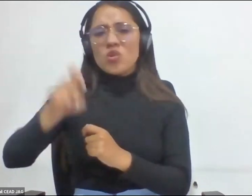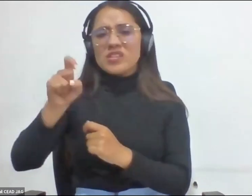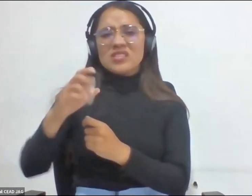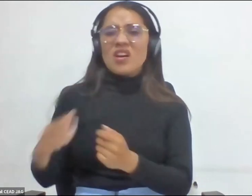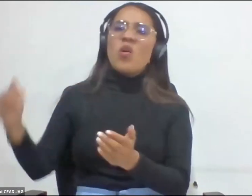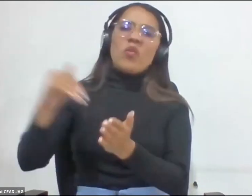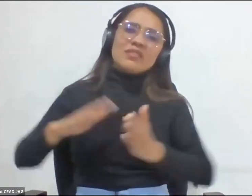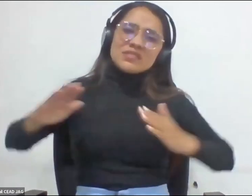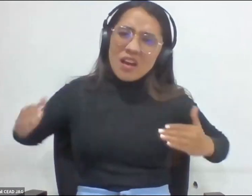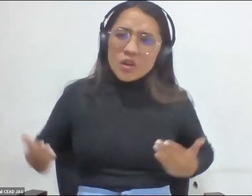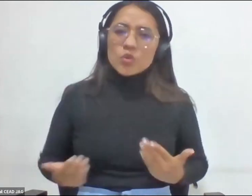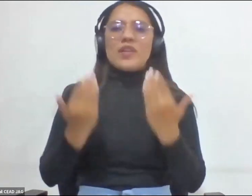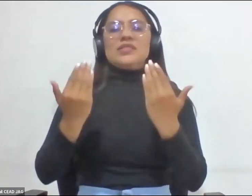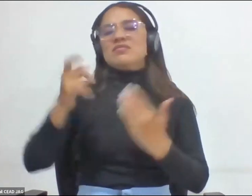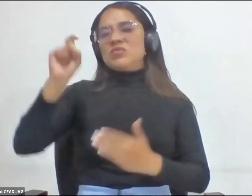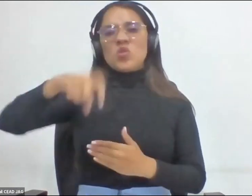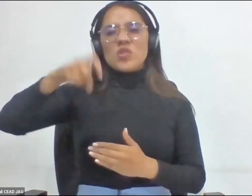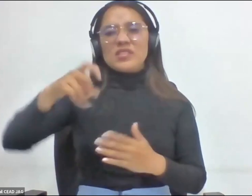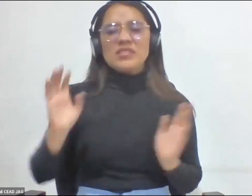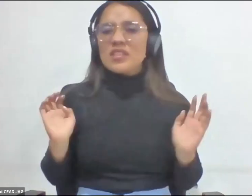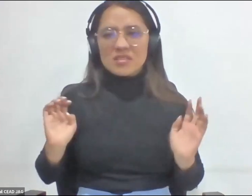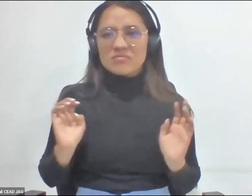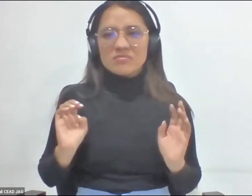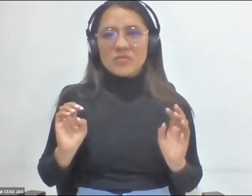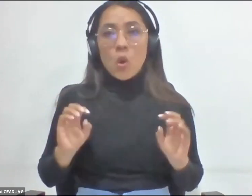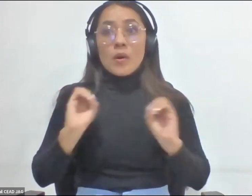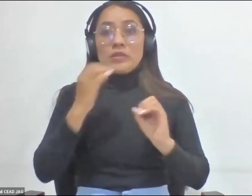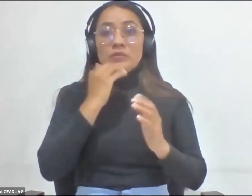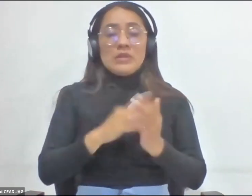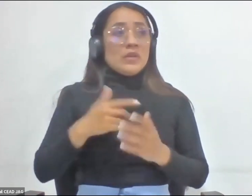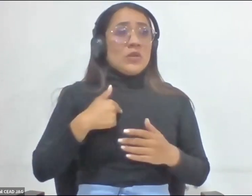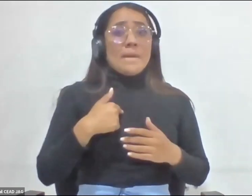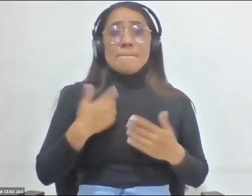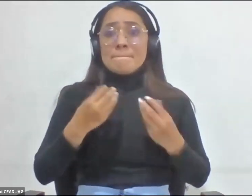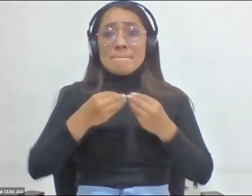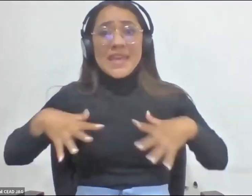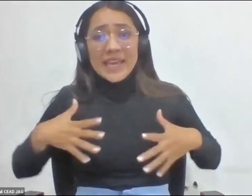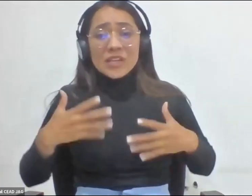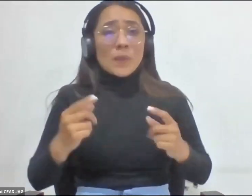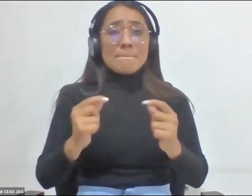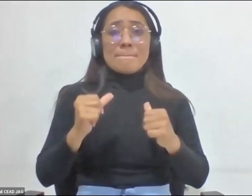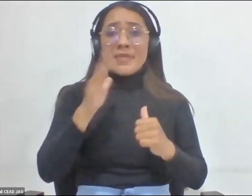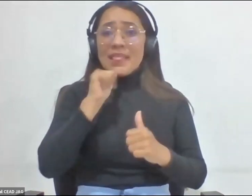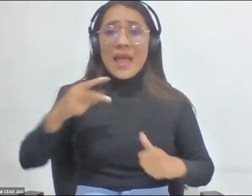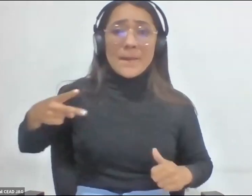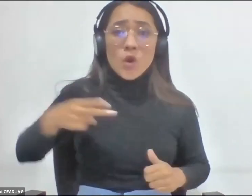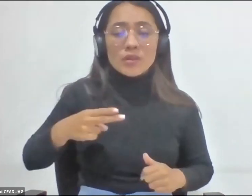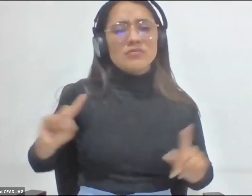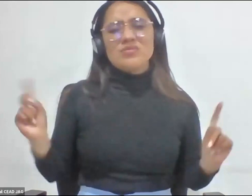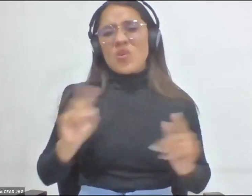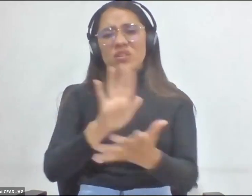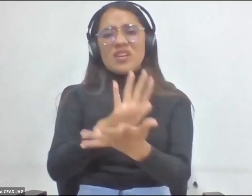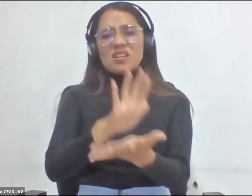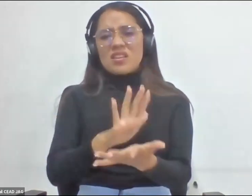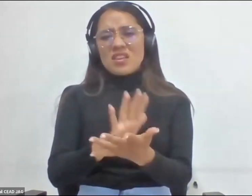a actualizar o que indican que Si pierden el beneficio no van a perder el beneficio por esta razón hay unas hay